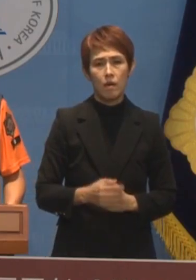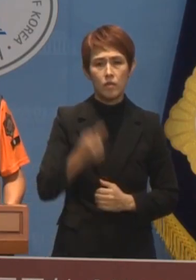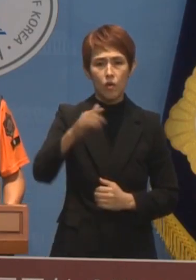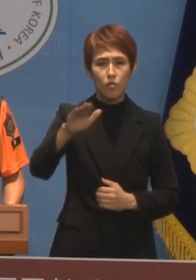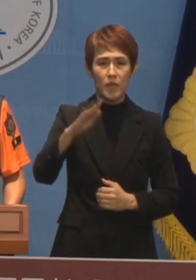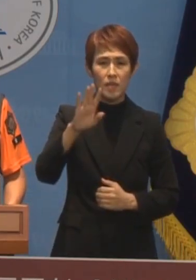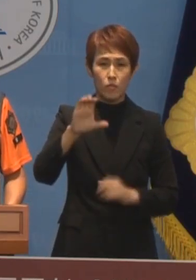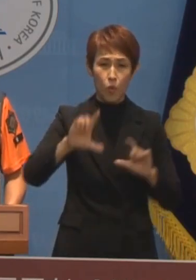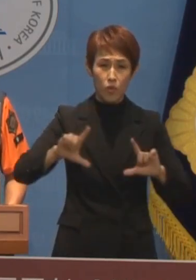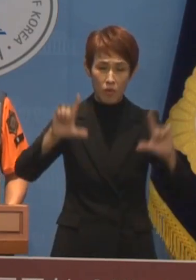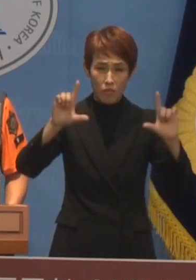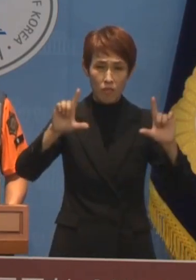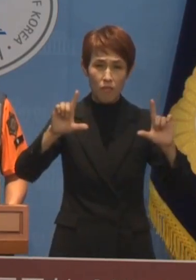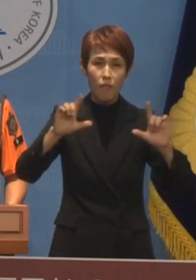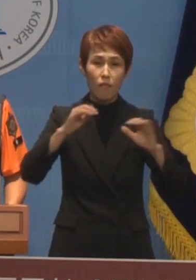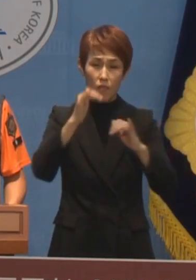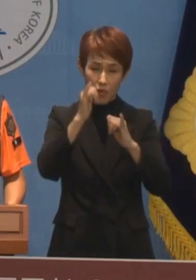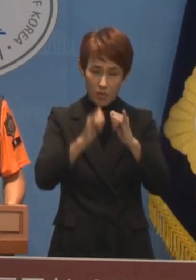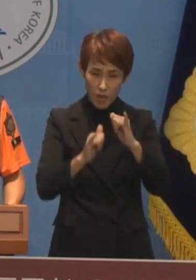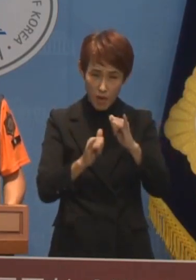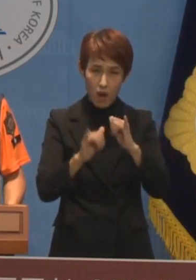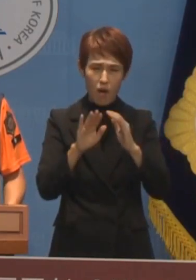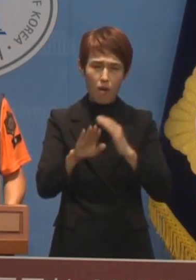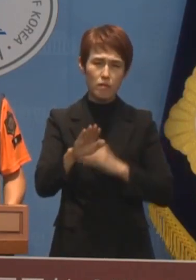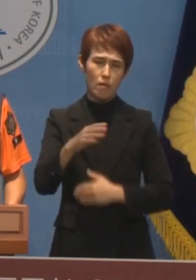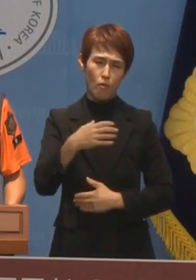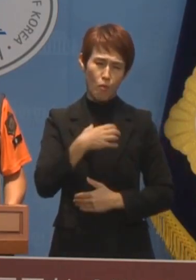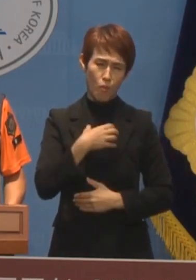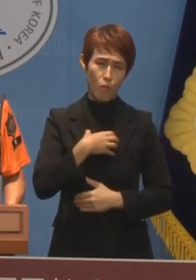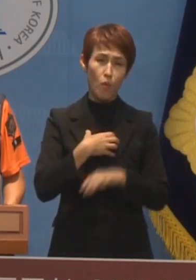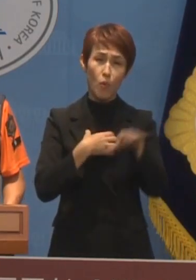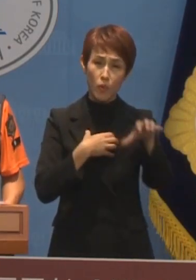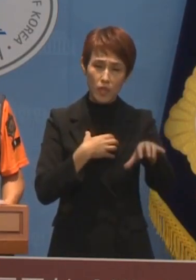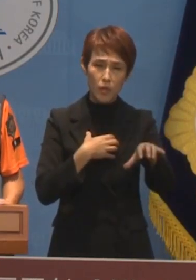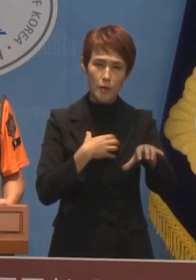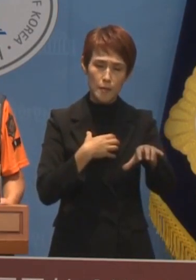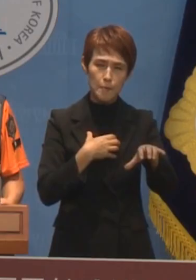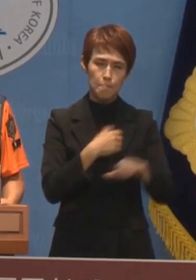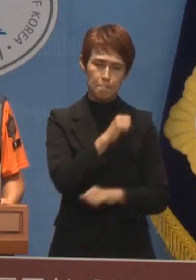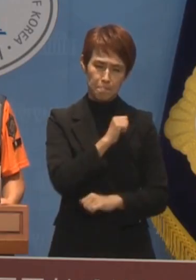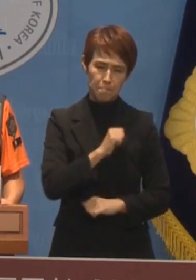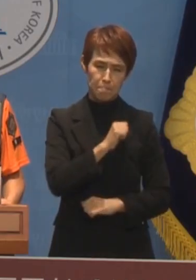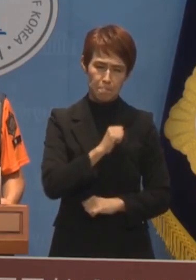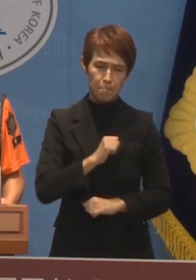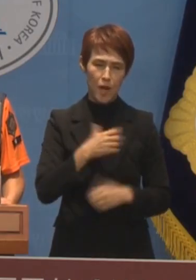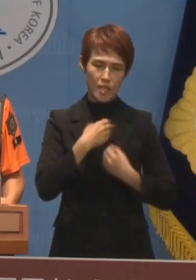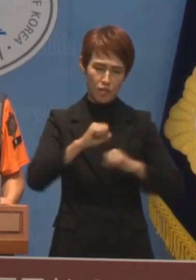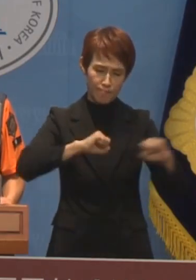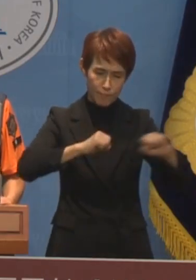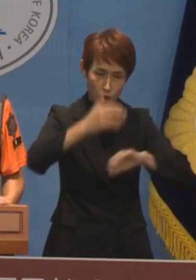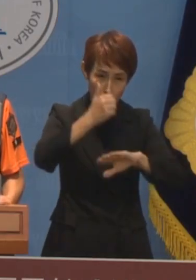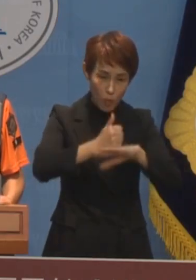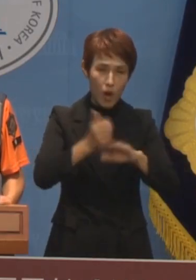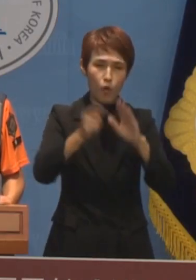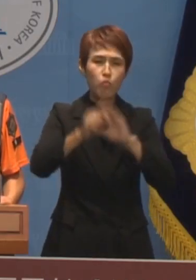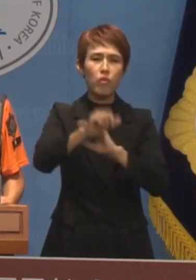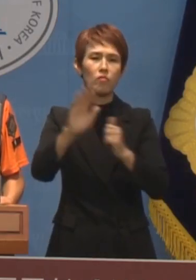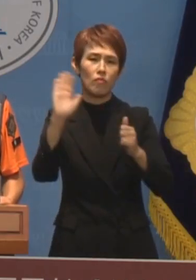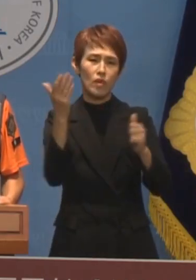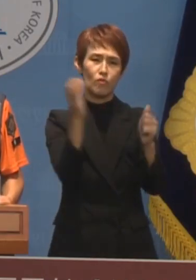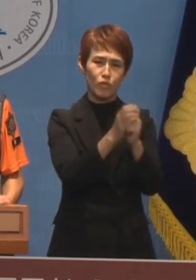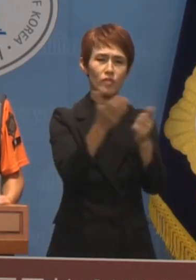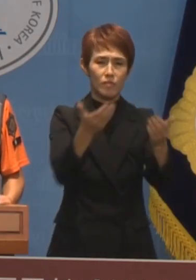1945년 광복 이래 사회의 가장 험한 한구석에서 묵묵히 안전을 수행한 결과의 보상이라